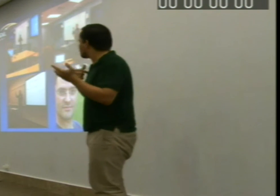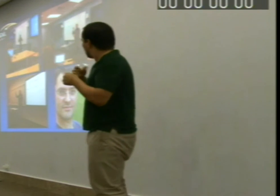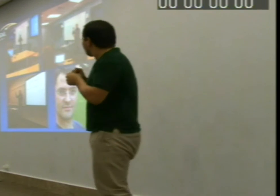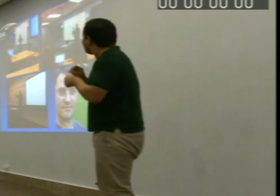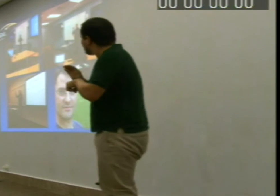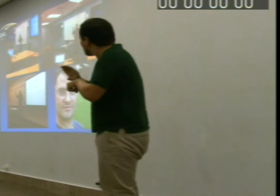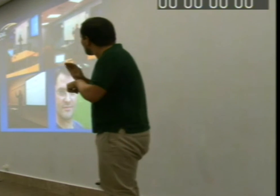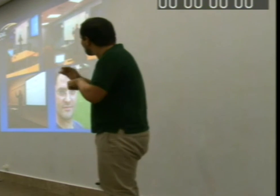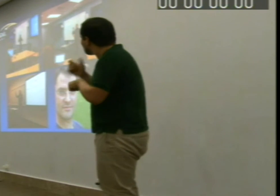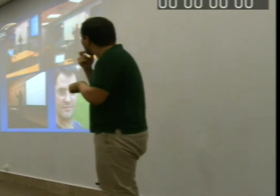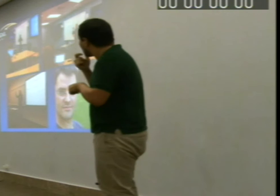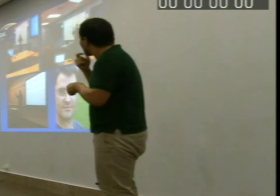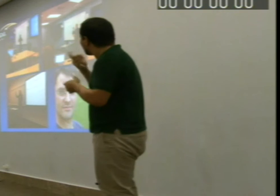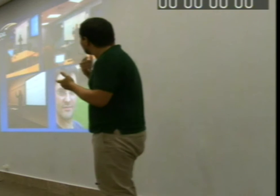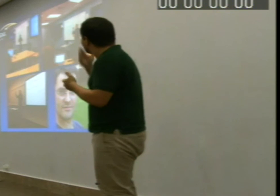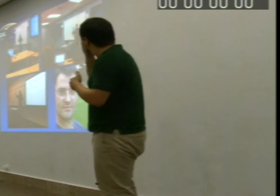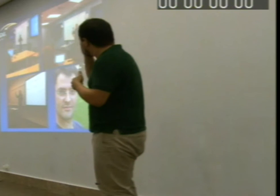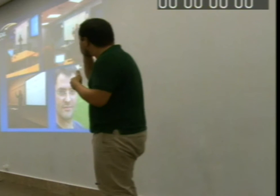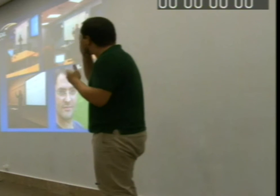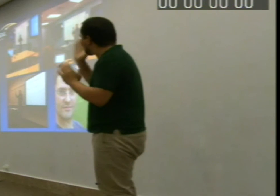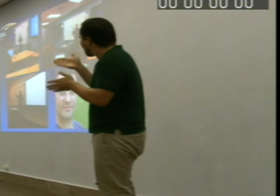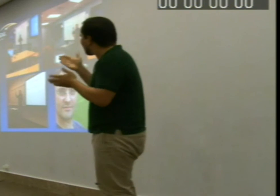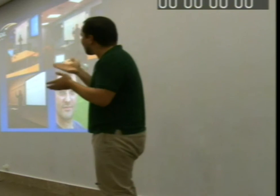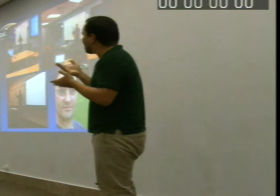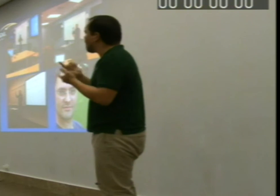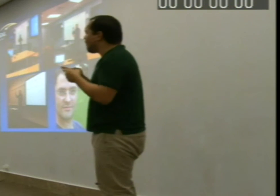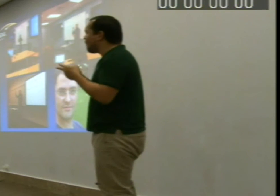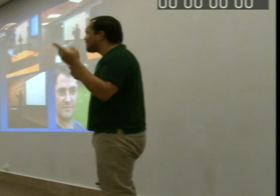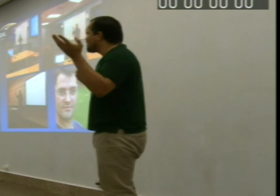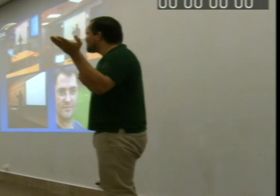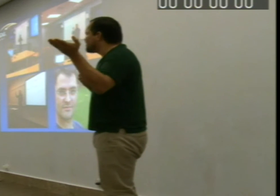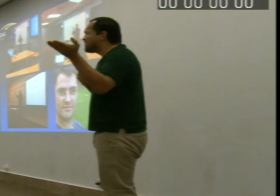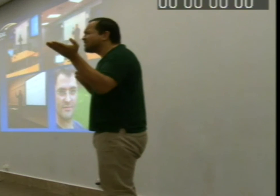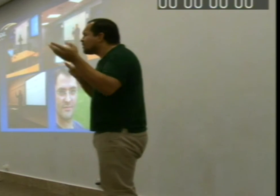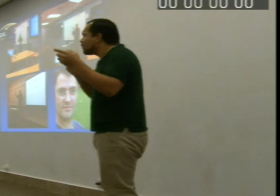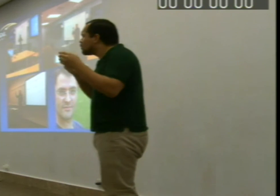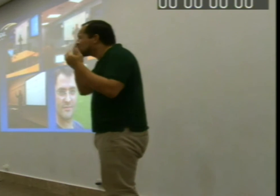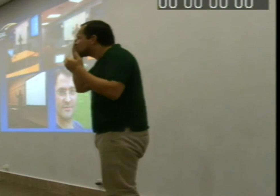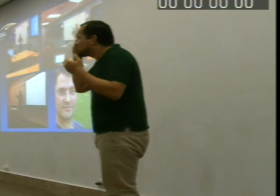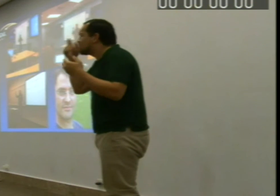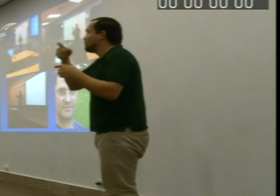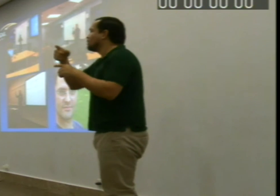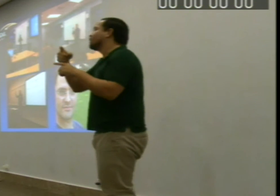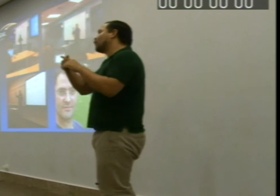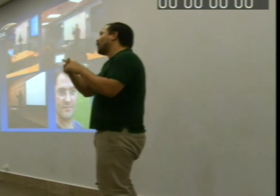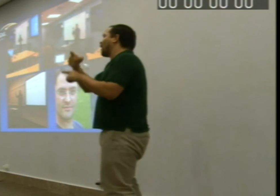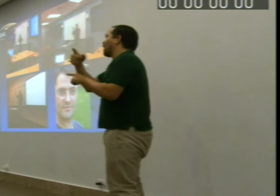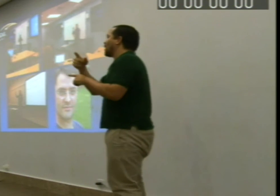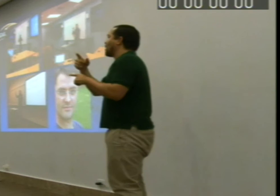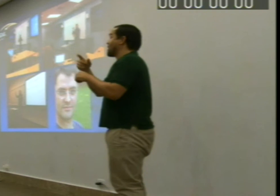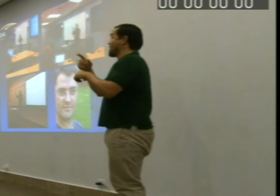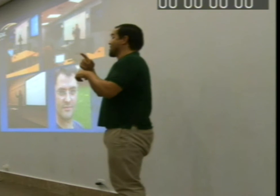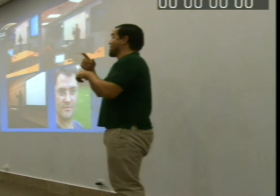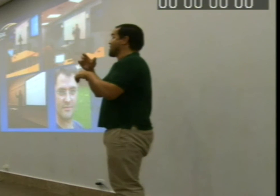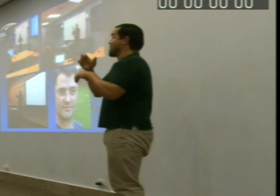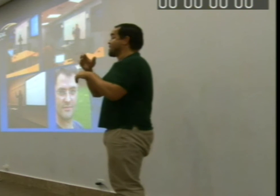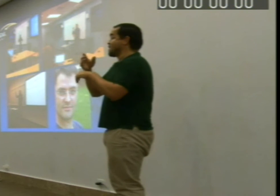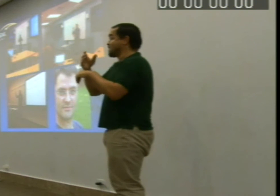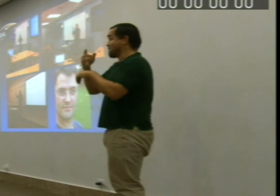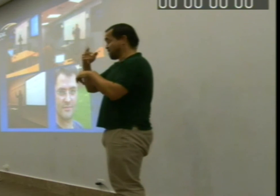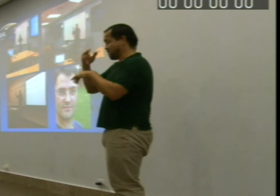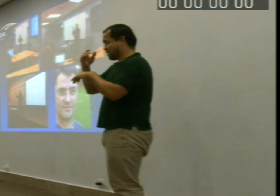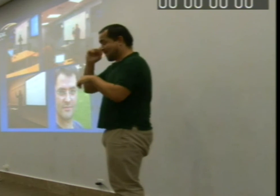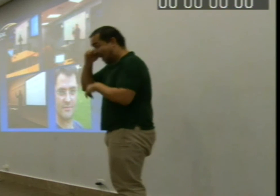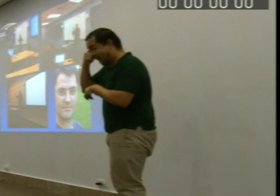ficava assim fazia curso de inglês eu entendia já mas eu não entendo que eles estão falando porque